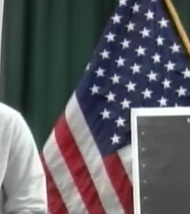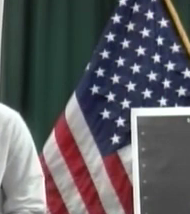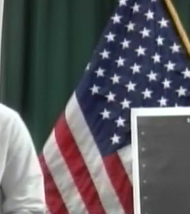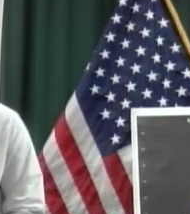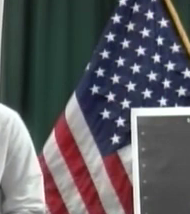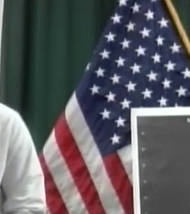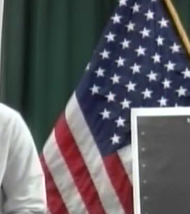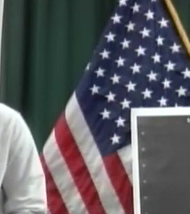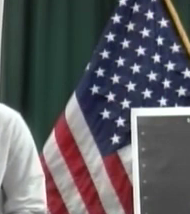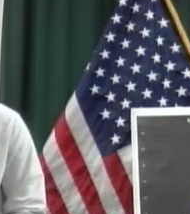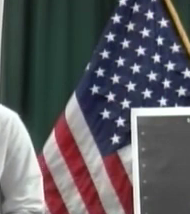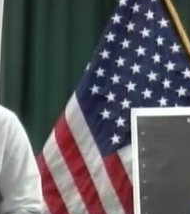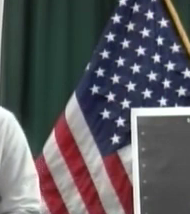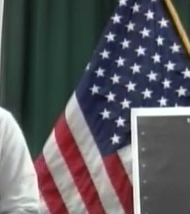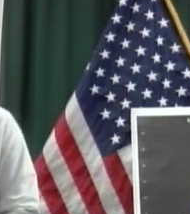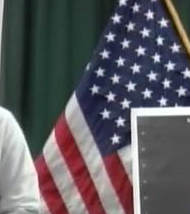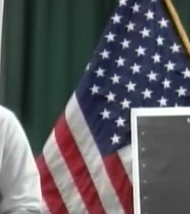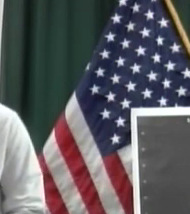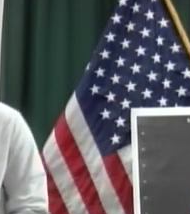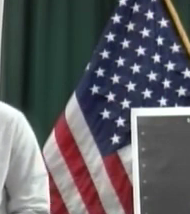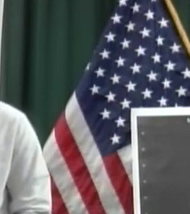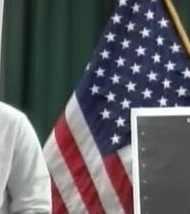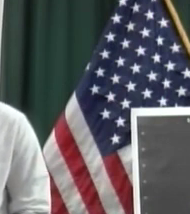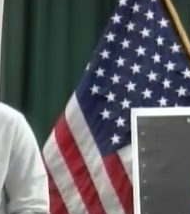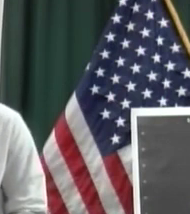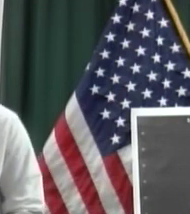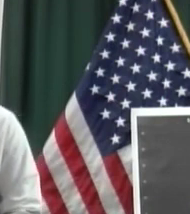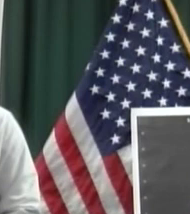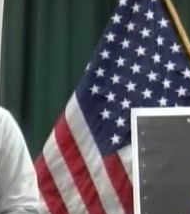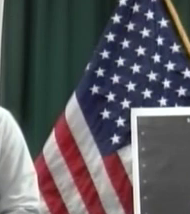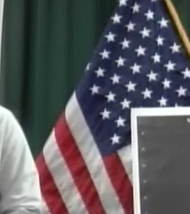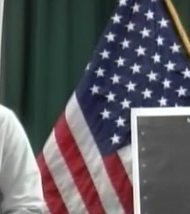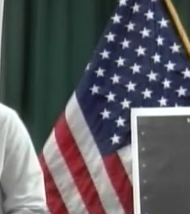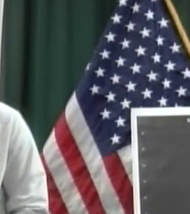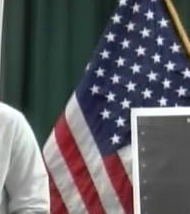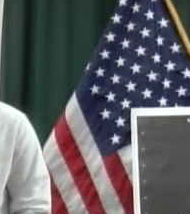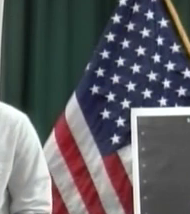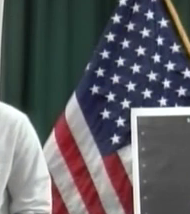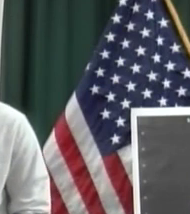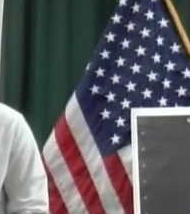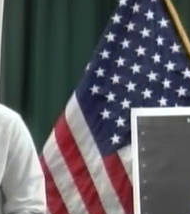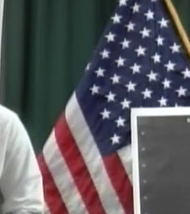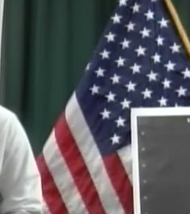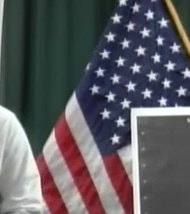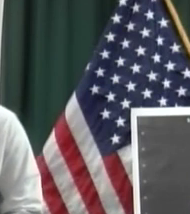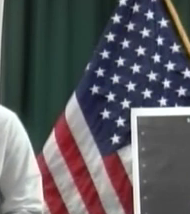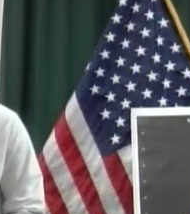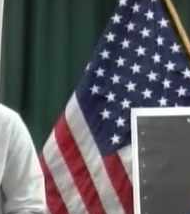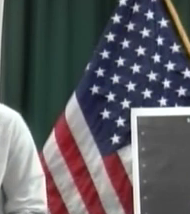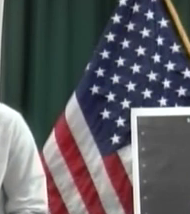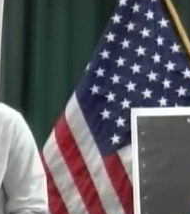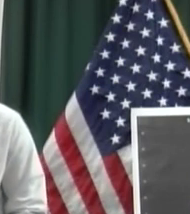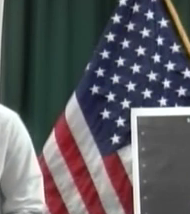o necesitan más información, visita la página preparesemino.org, que se escribe